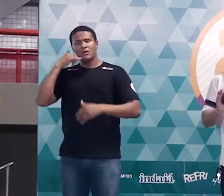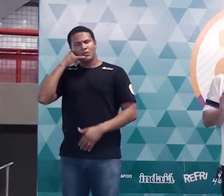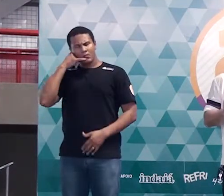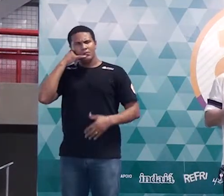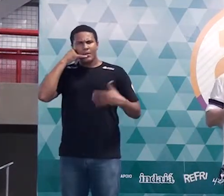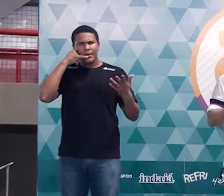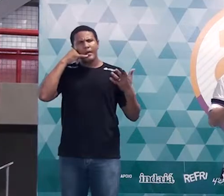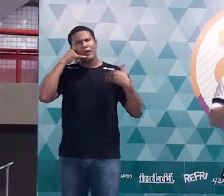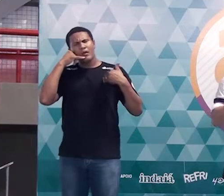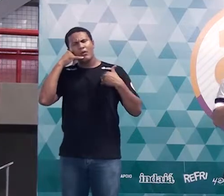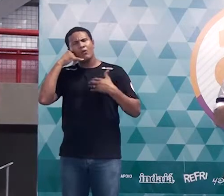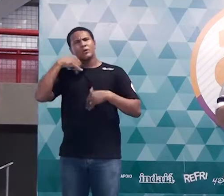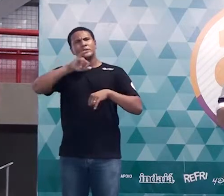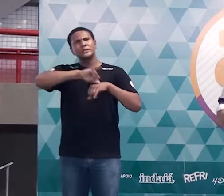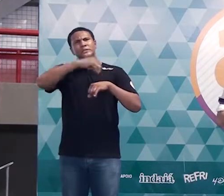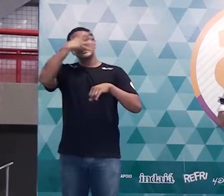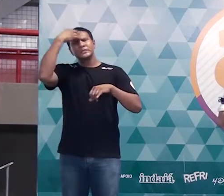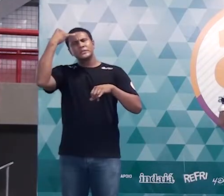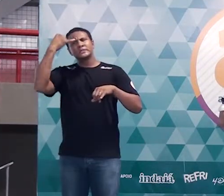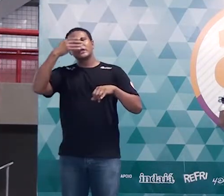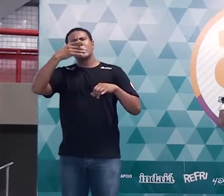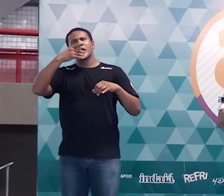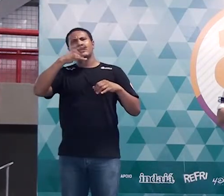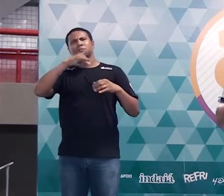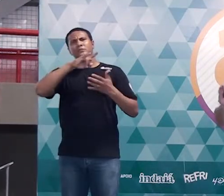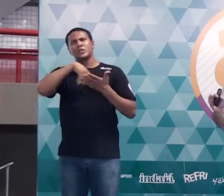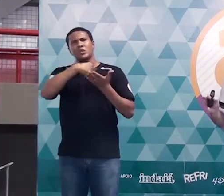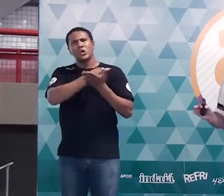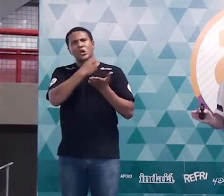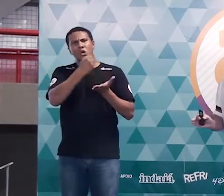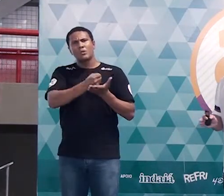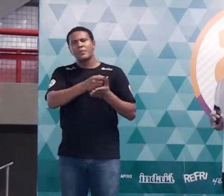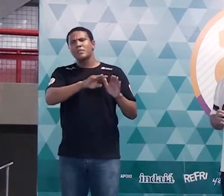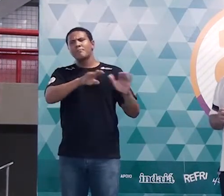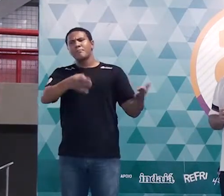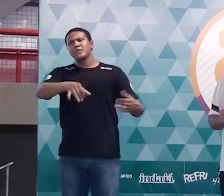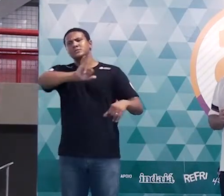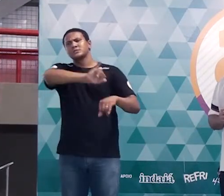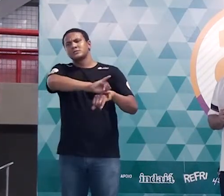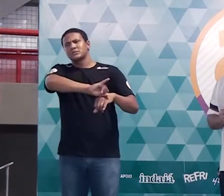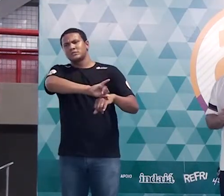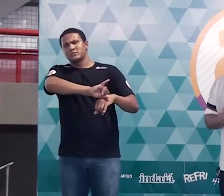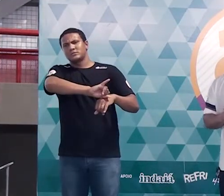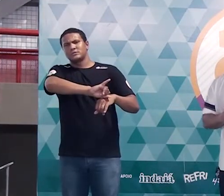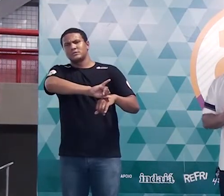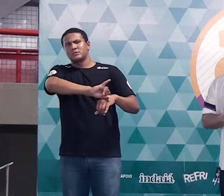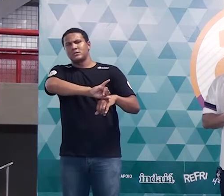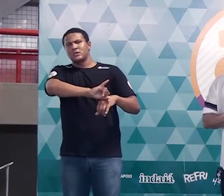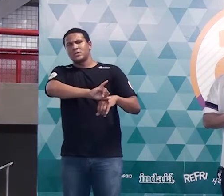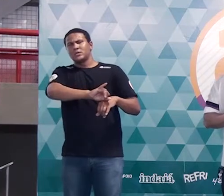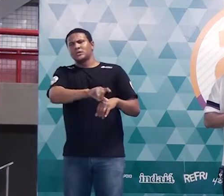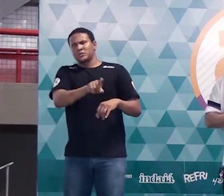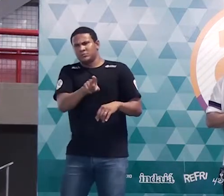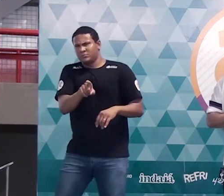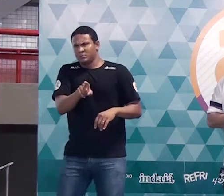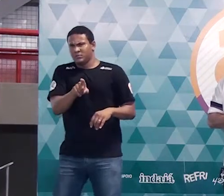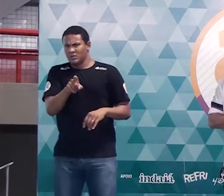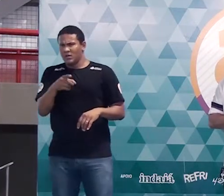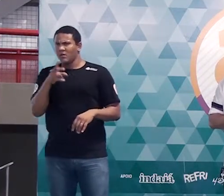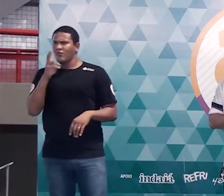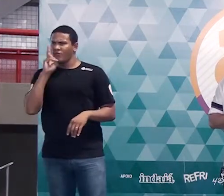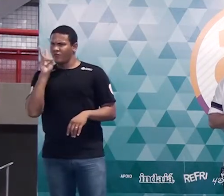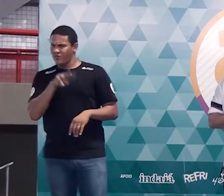eu deixei um envelope em cima da mesa. Você